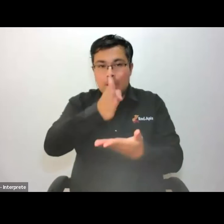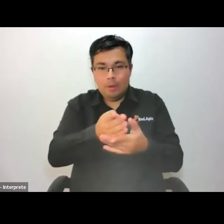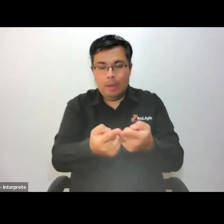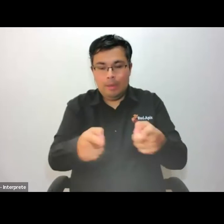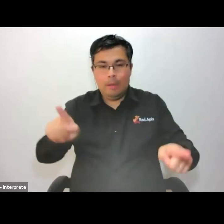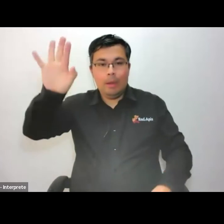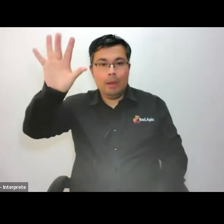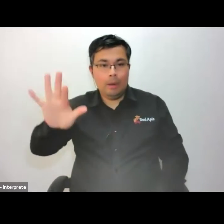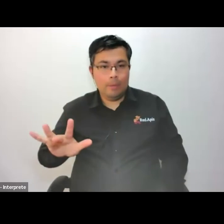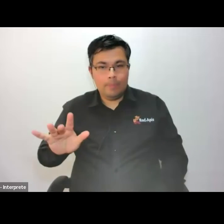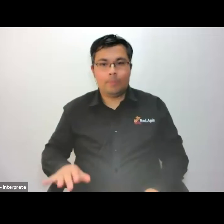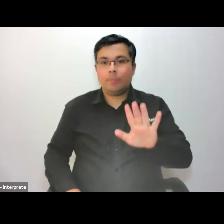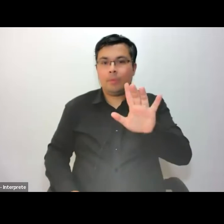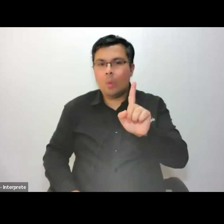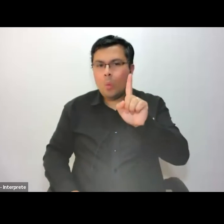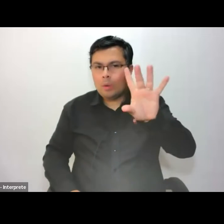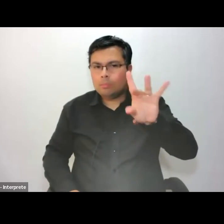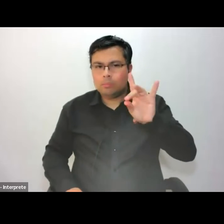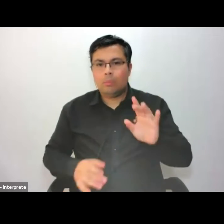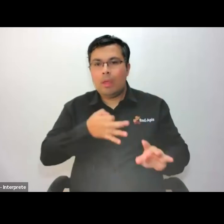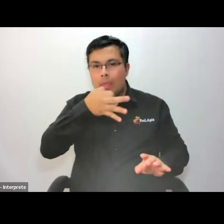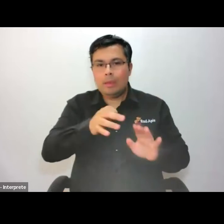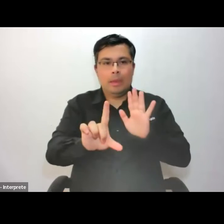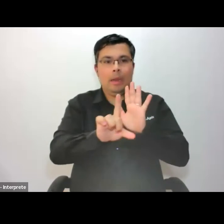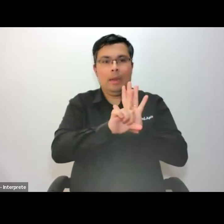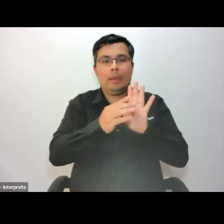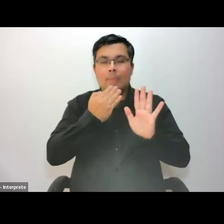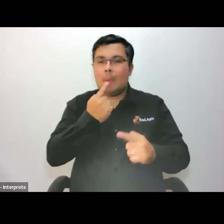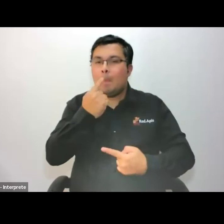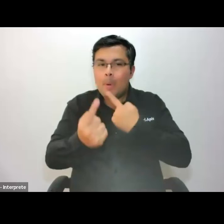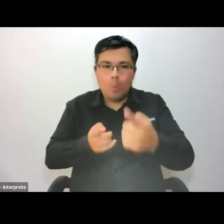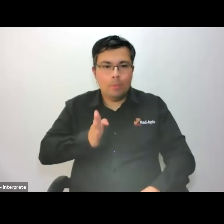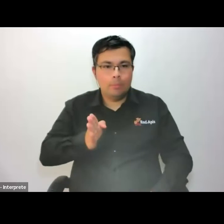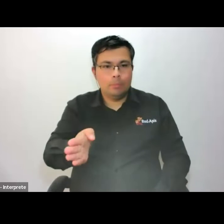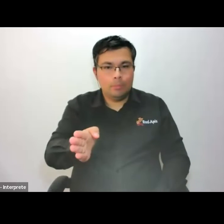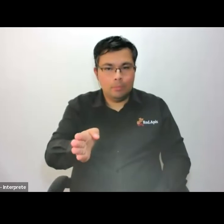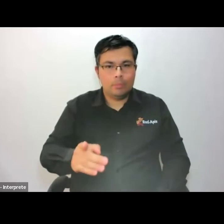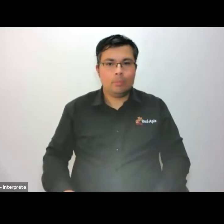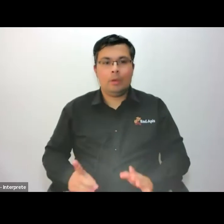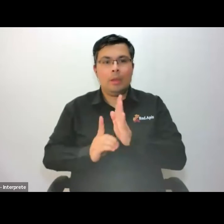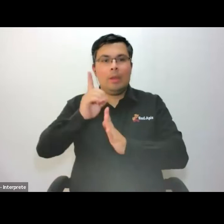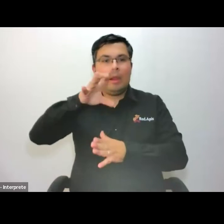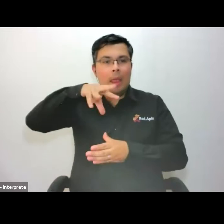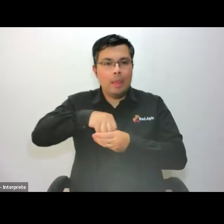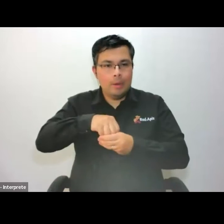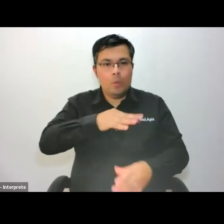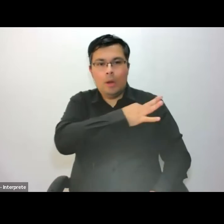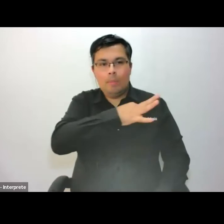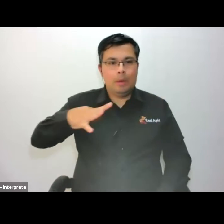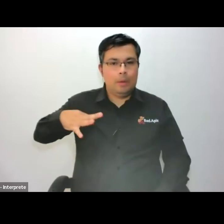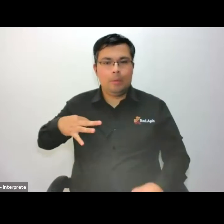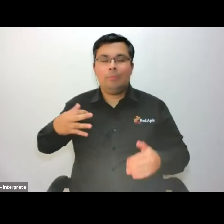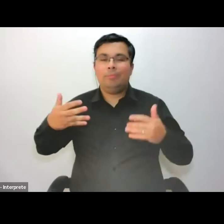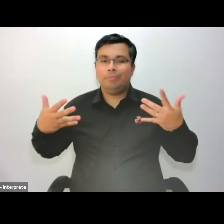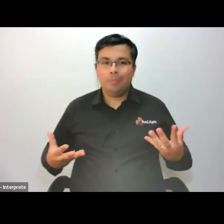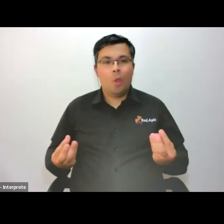claramente la ley y también lo establece el documento de preguntas frecuentes que se han desarrollado desde el Ministerio. Que, por supuesto, que un